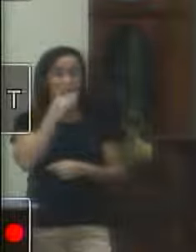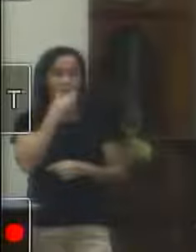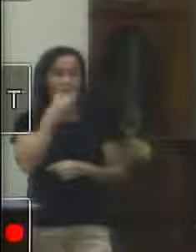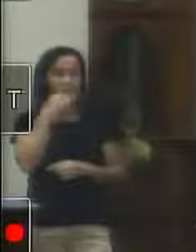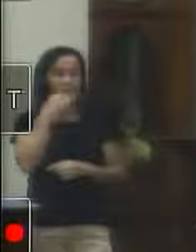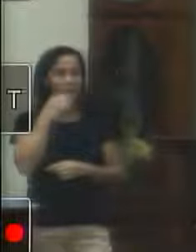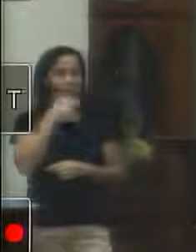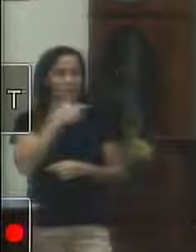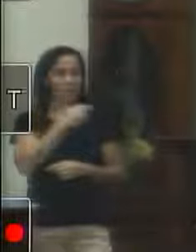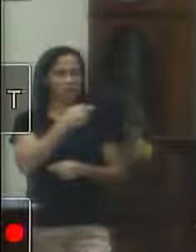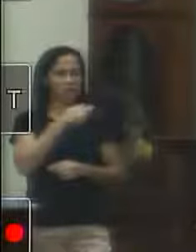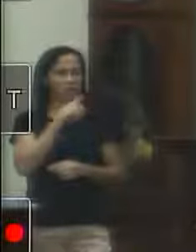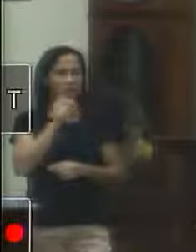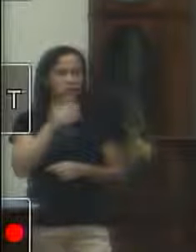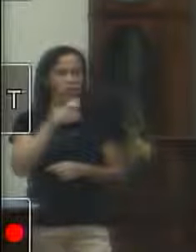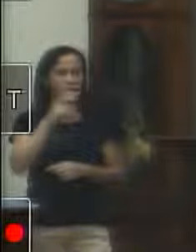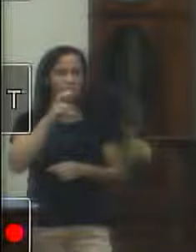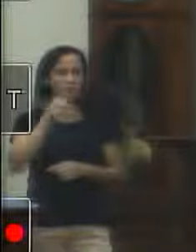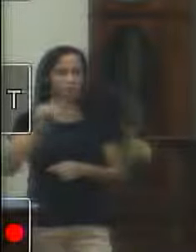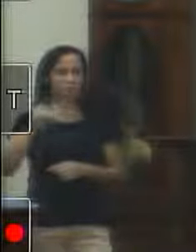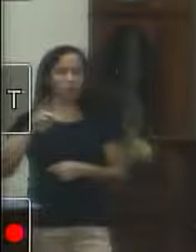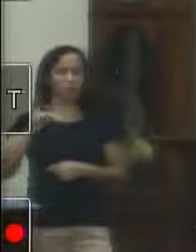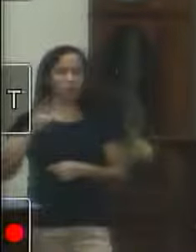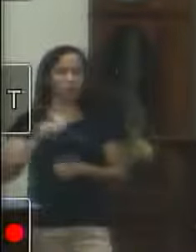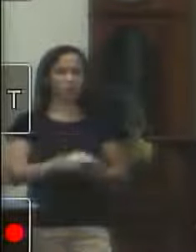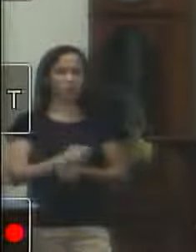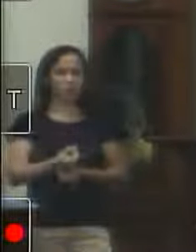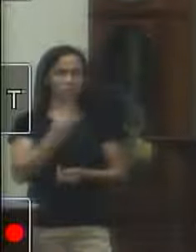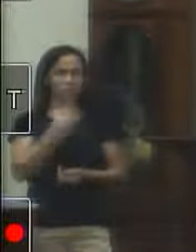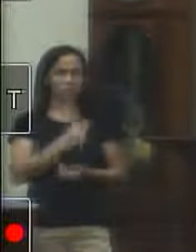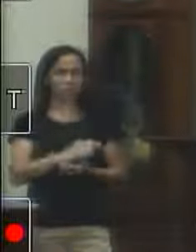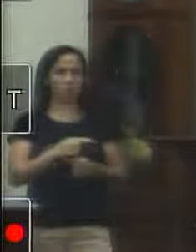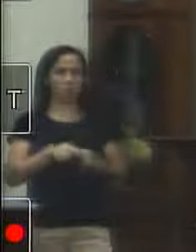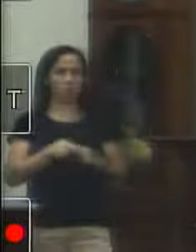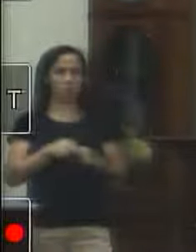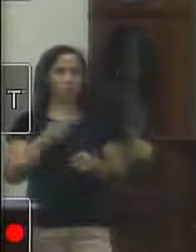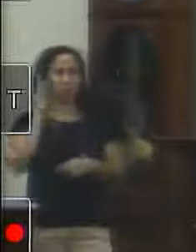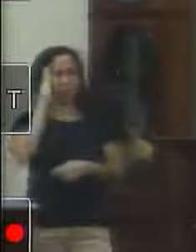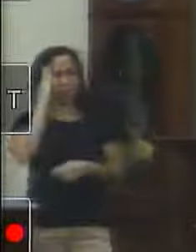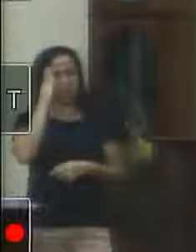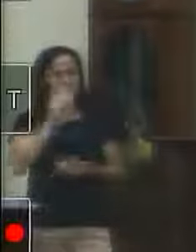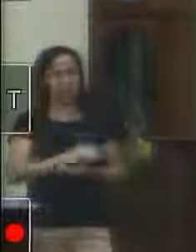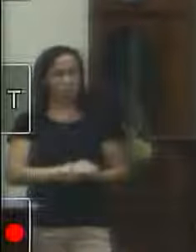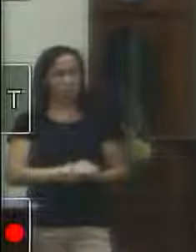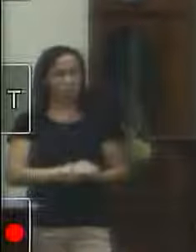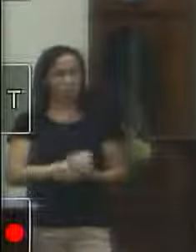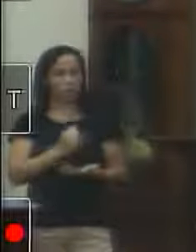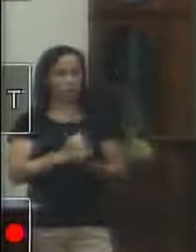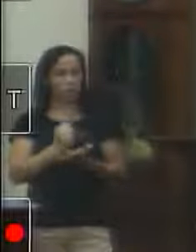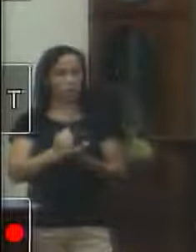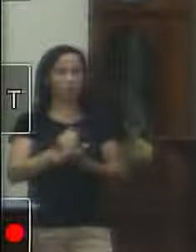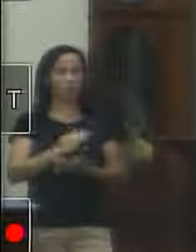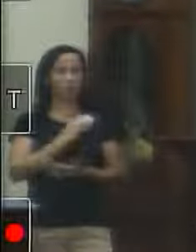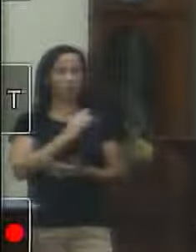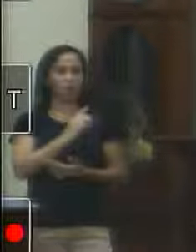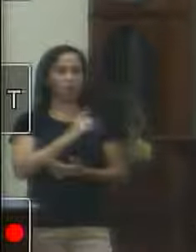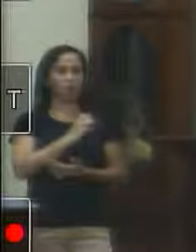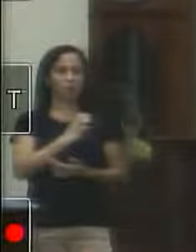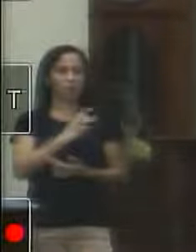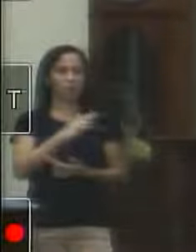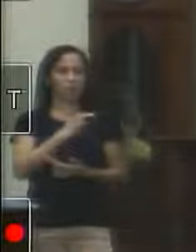de R$ 7.500, o que causou muita estranheza, mesmo sabendo que o decreto foi abaixado pelo prefeito